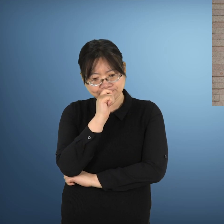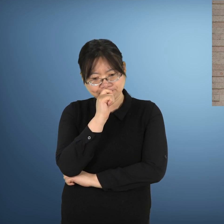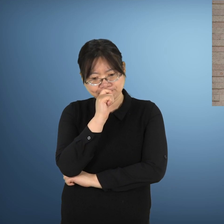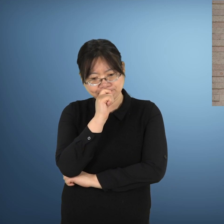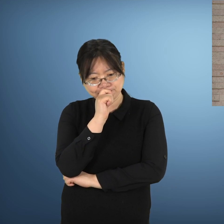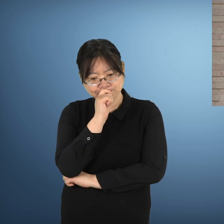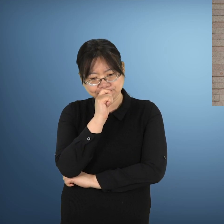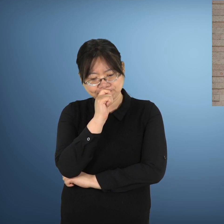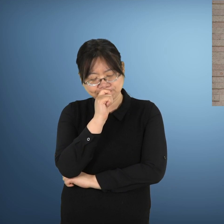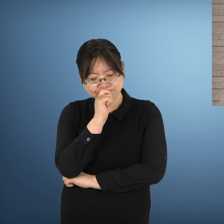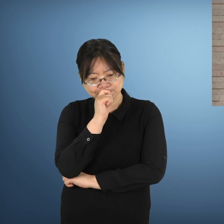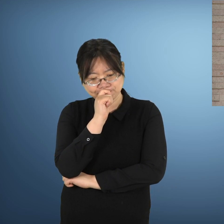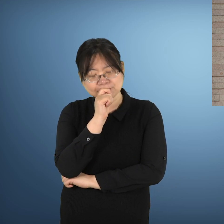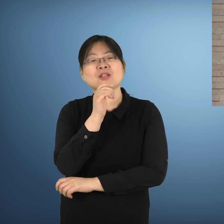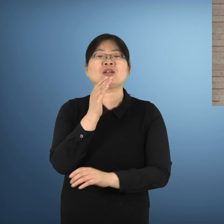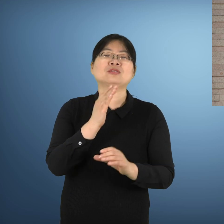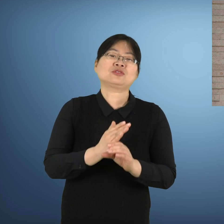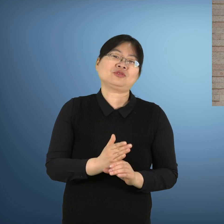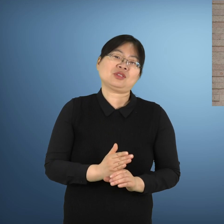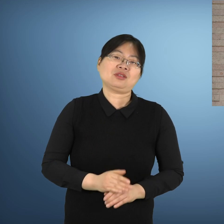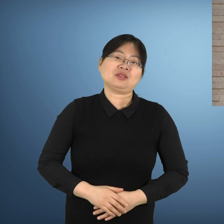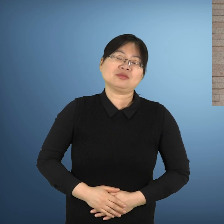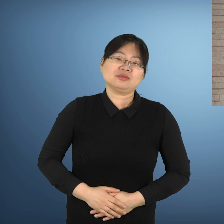묵상을 하는 가운데